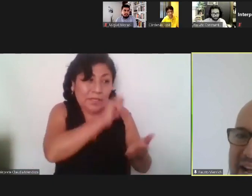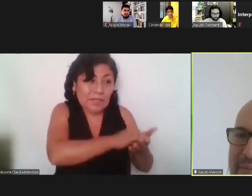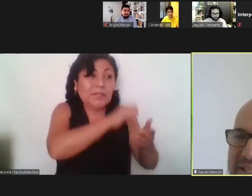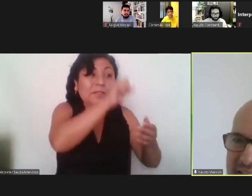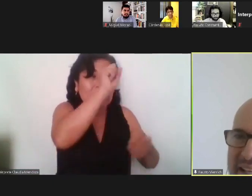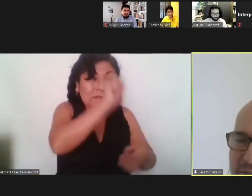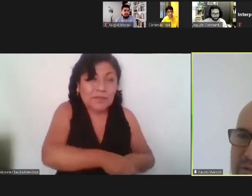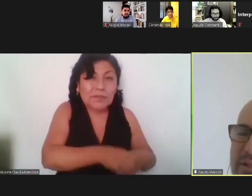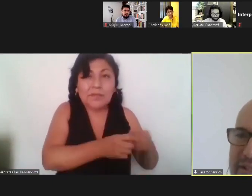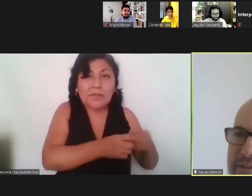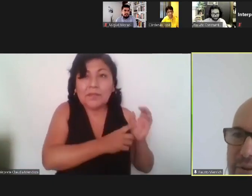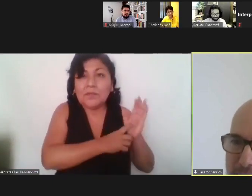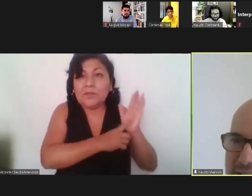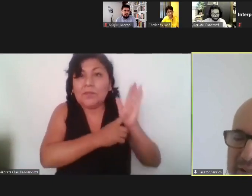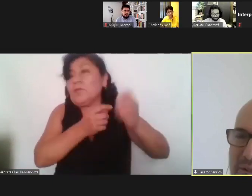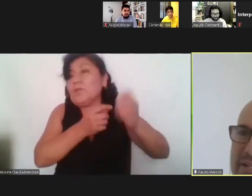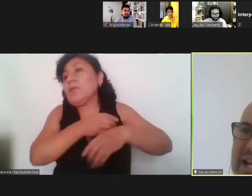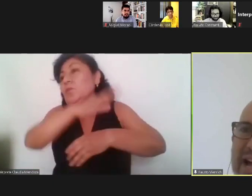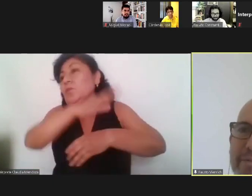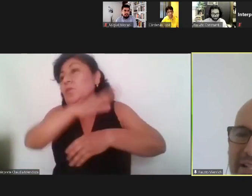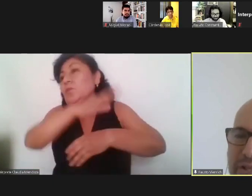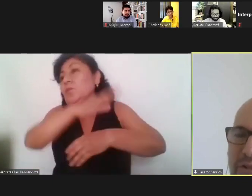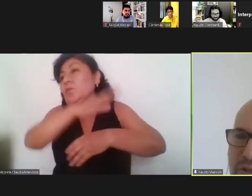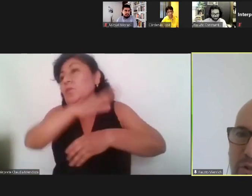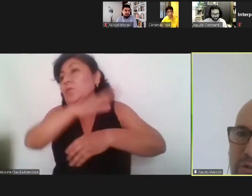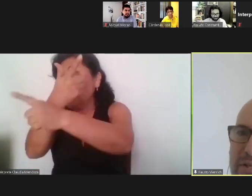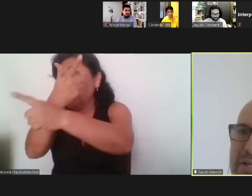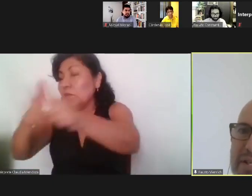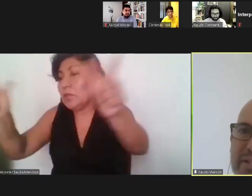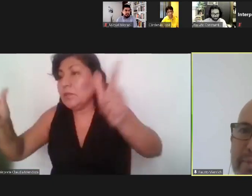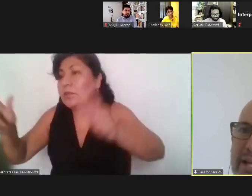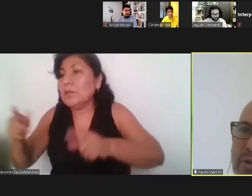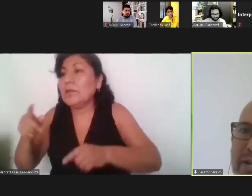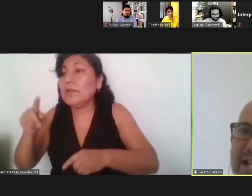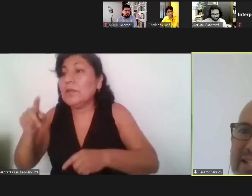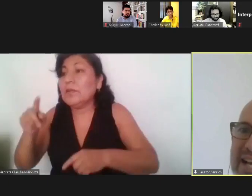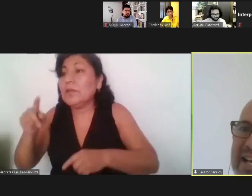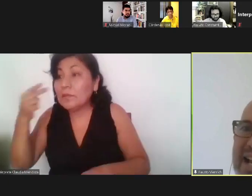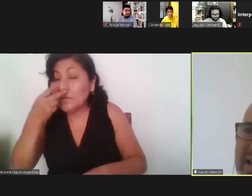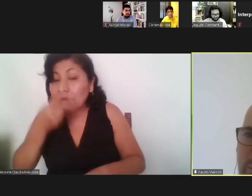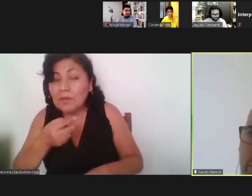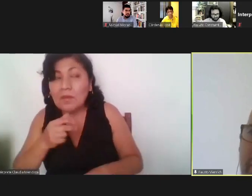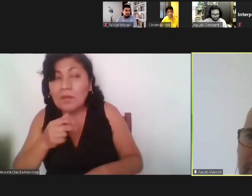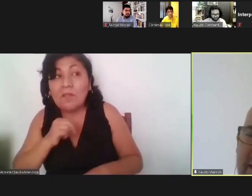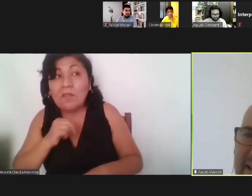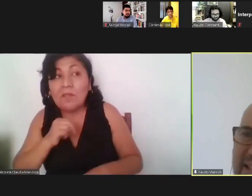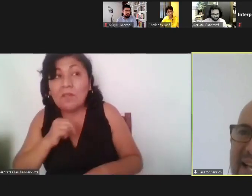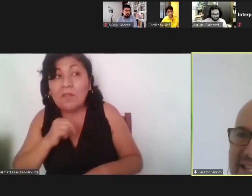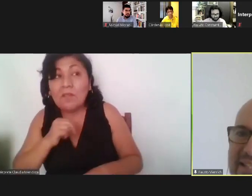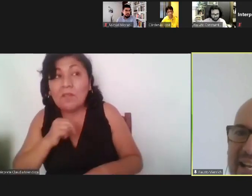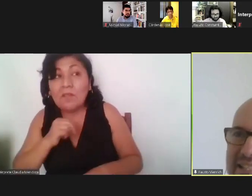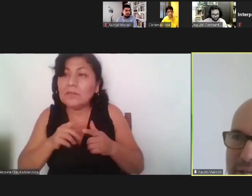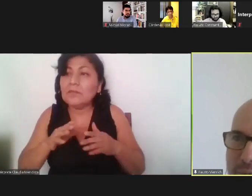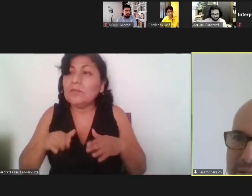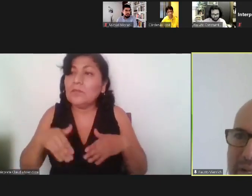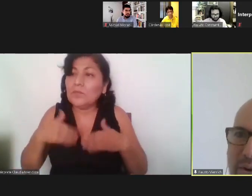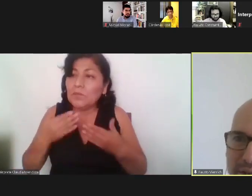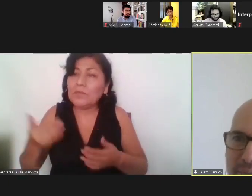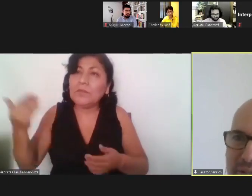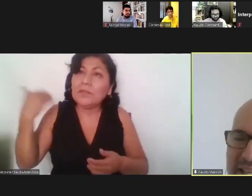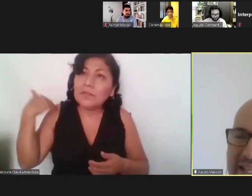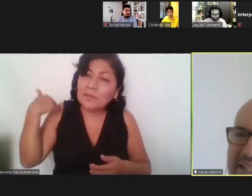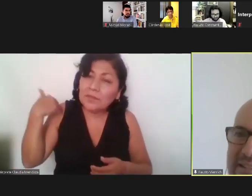pudiesen avisarnos, ¿no? Informarnos, a efectos de nosotros, si bien no realizar la inclusión inmediata, hacer las